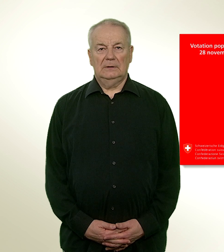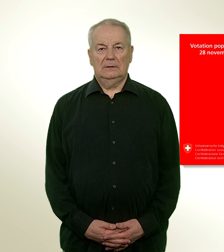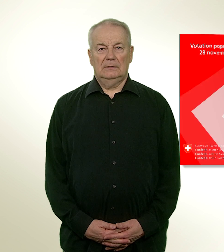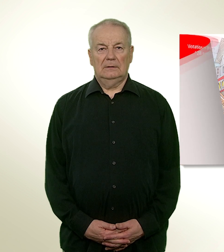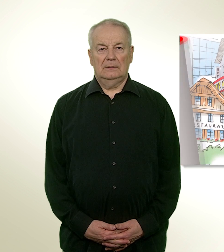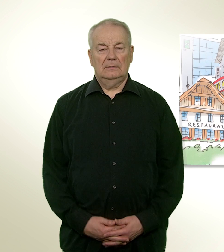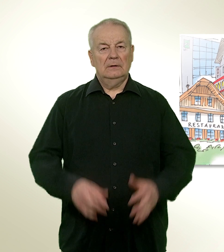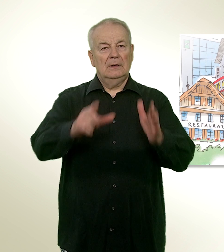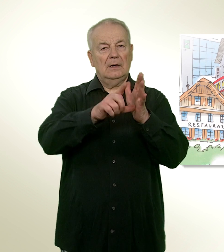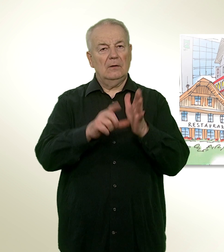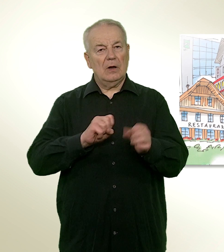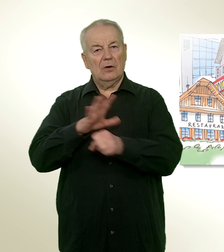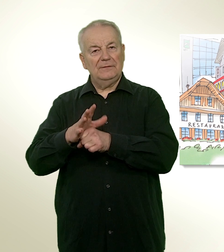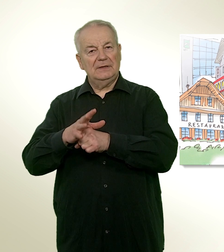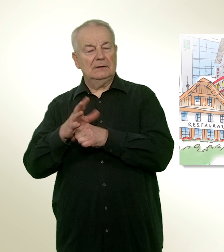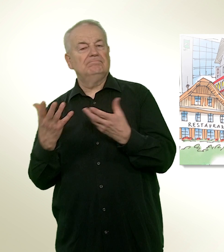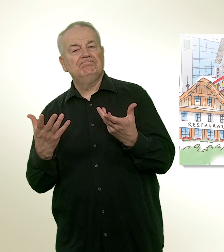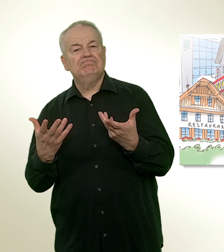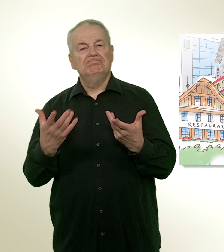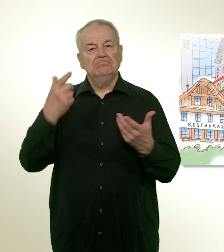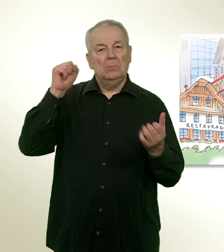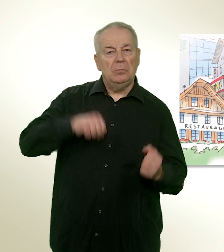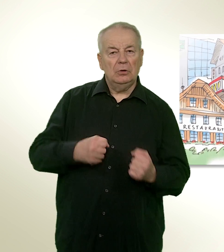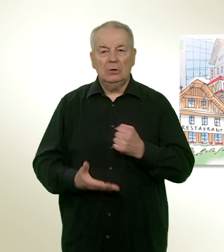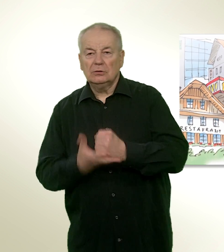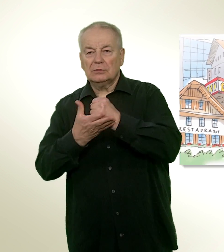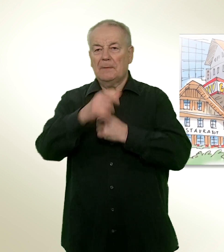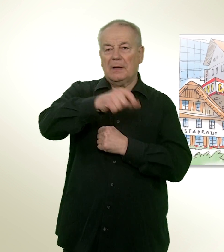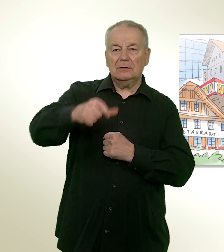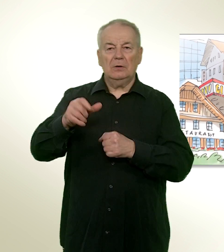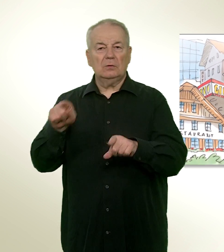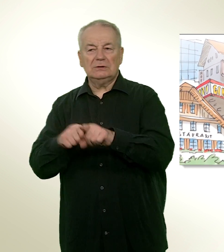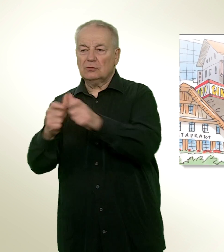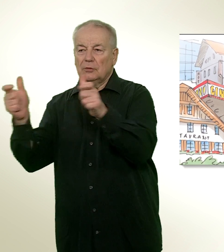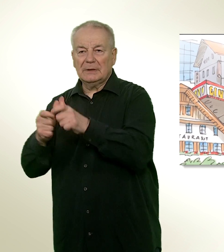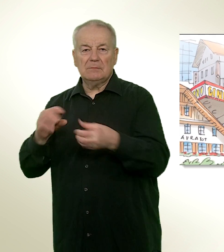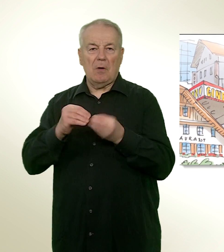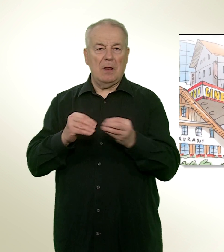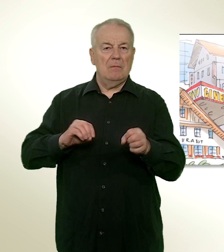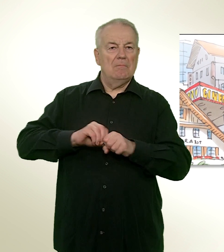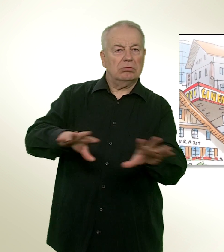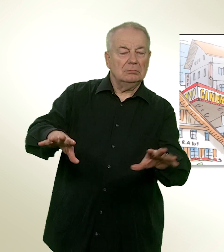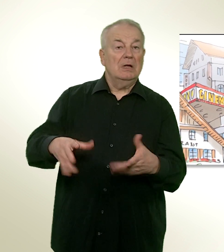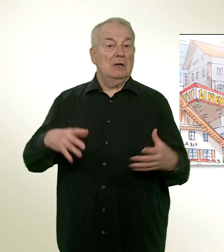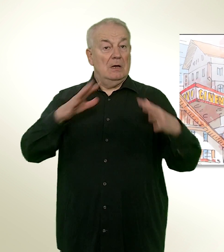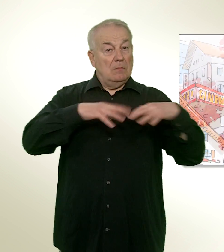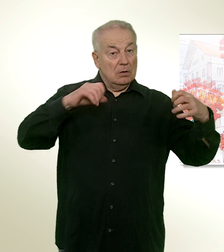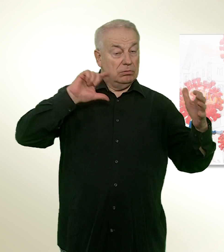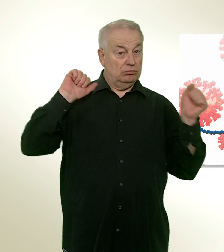La loi Covid-19 permet de soutenir les personnes et les entreprises touchées par la pandémie. Le Parlement a modifié la loi à plusieurs